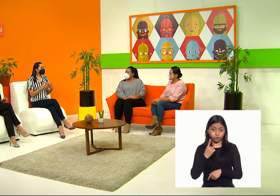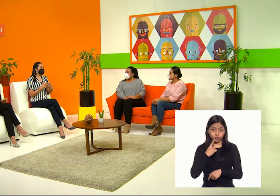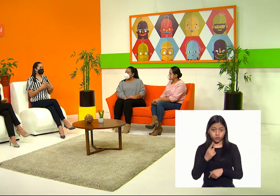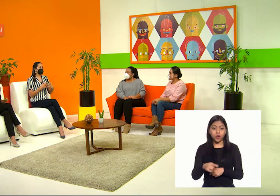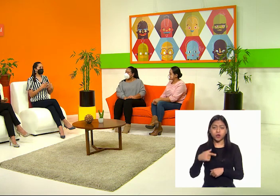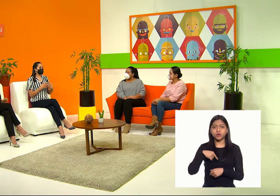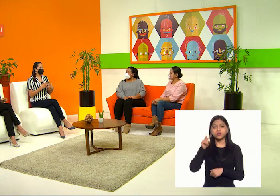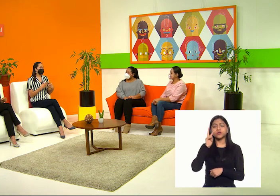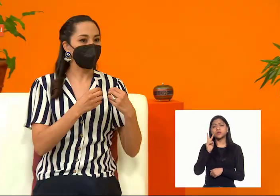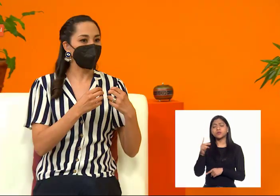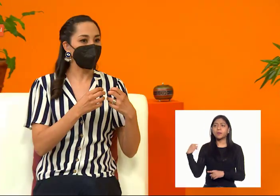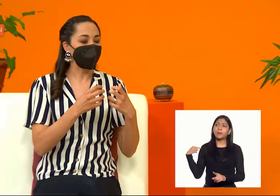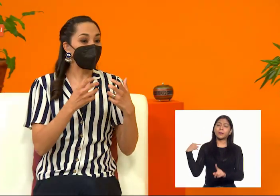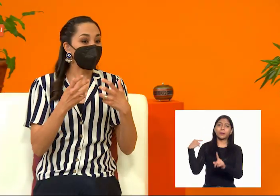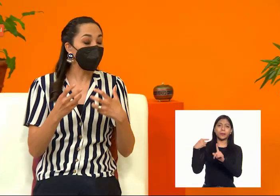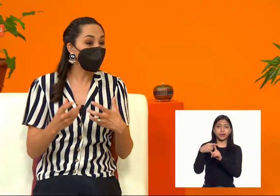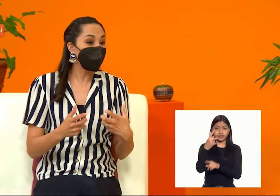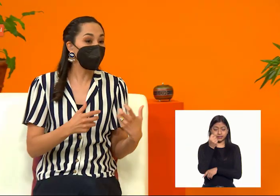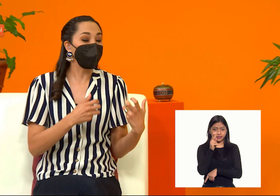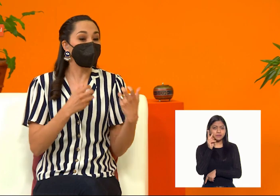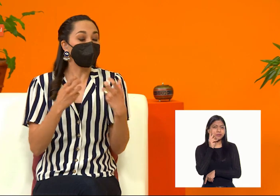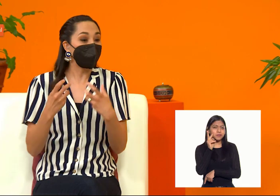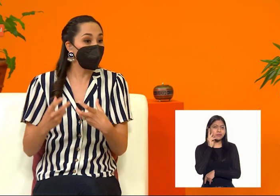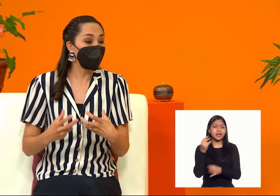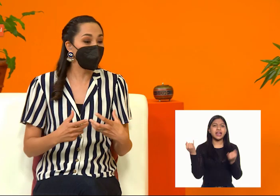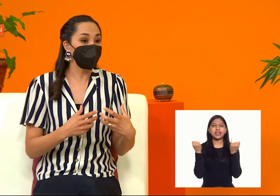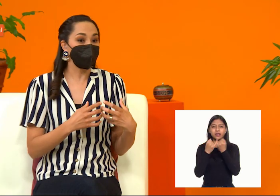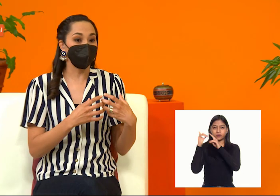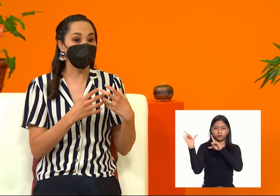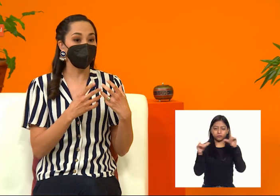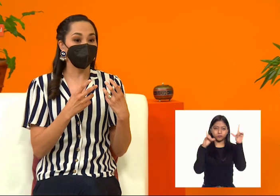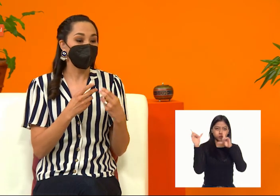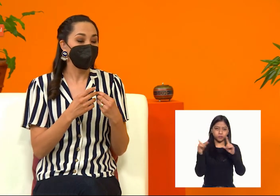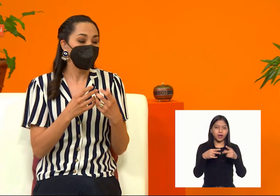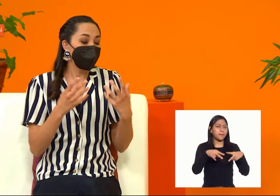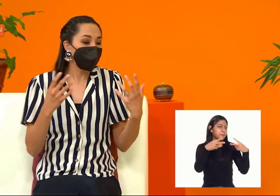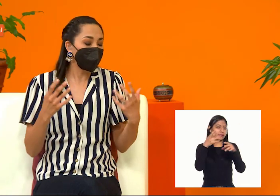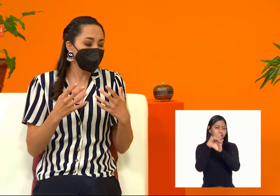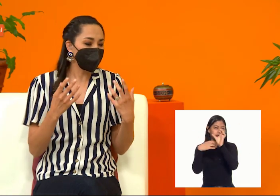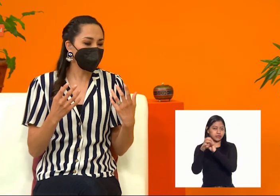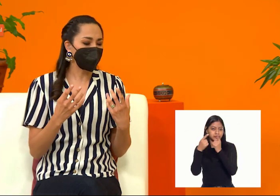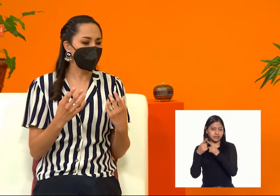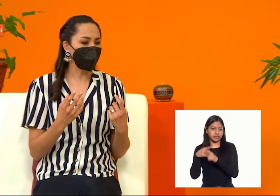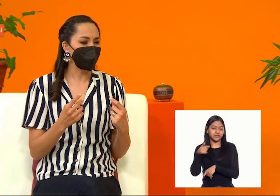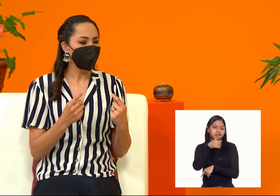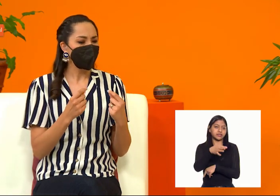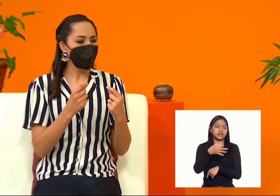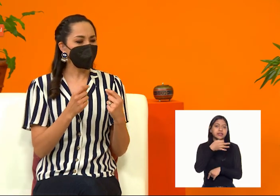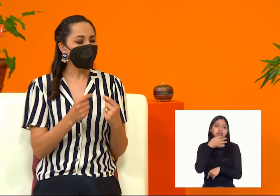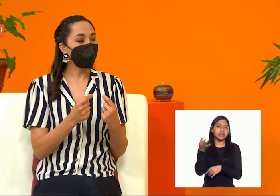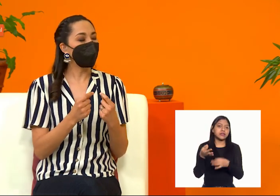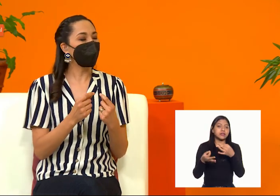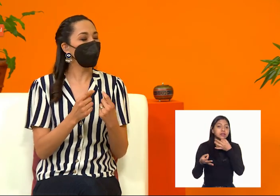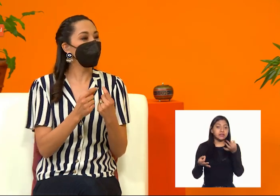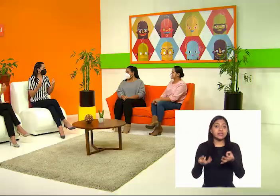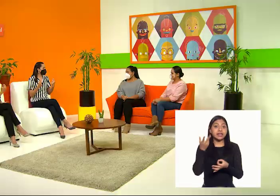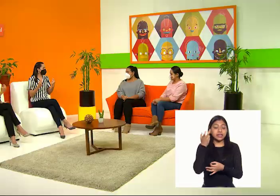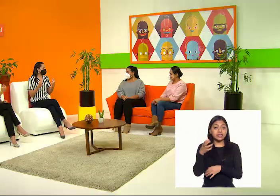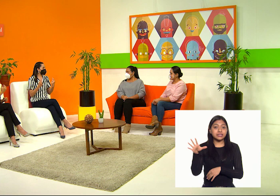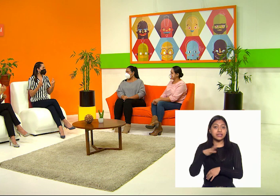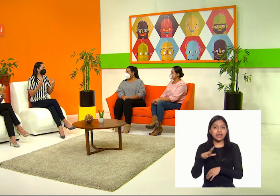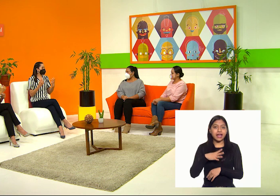He visto que en la televisión, en comerciales o en anuncios o en general, empieza a haber